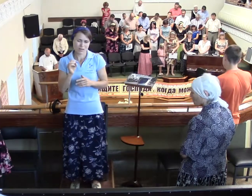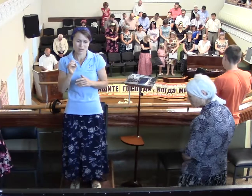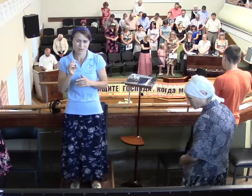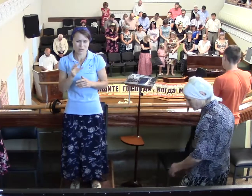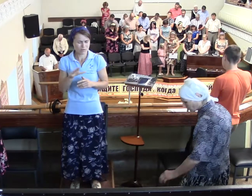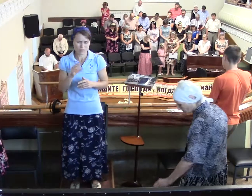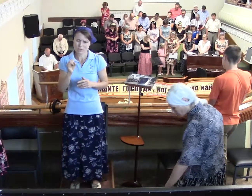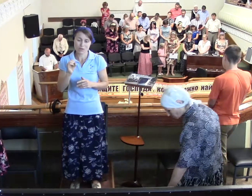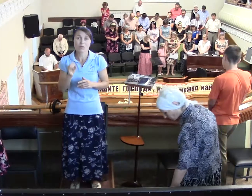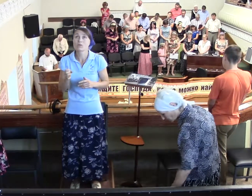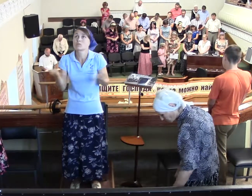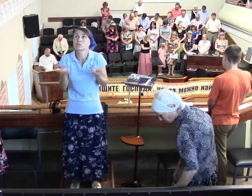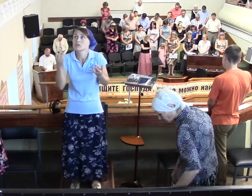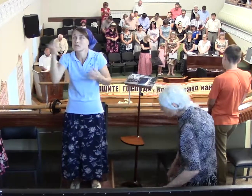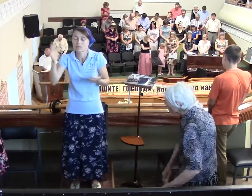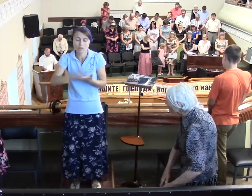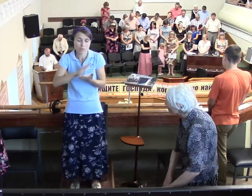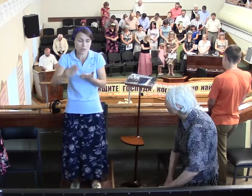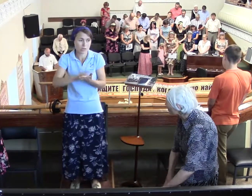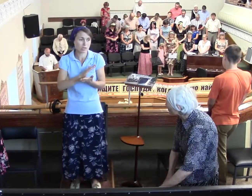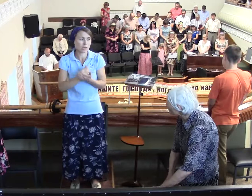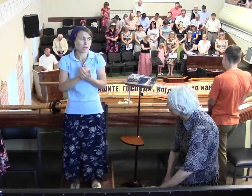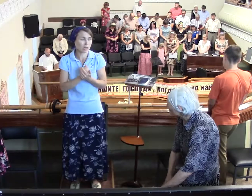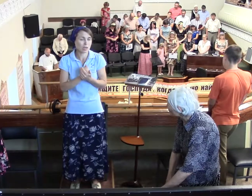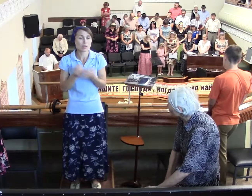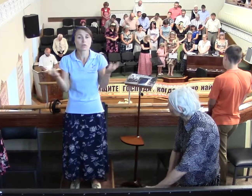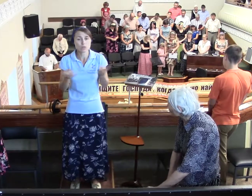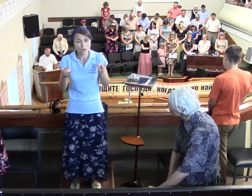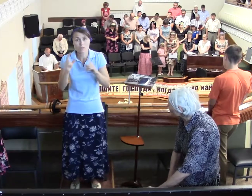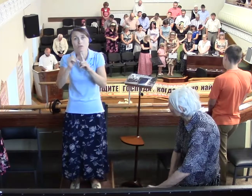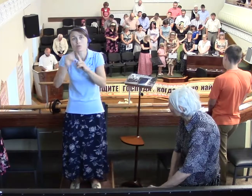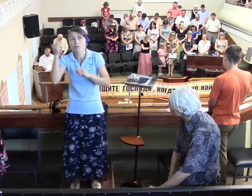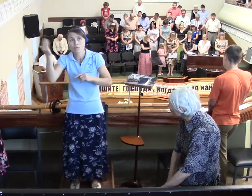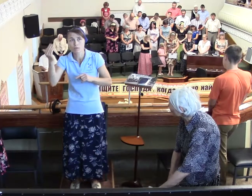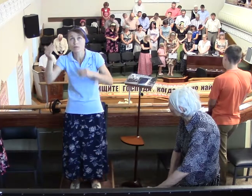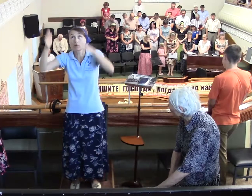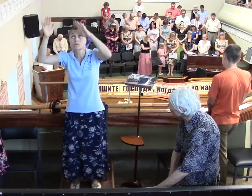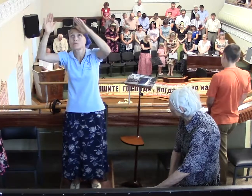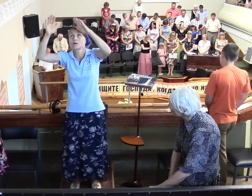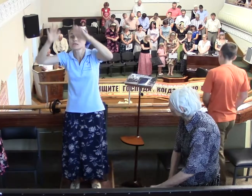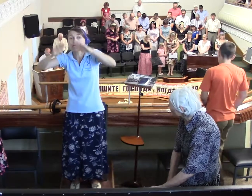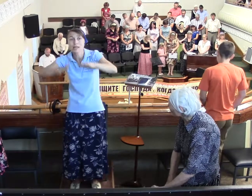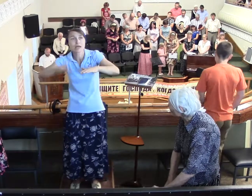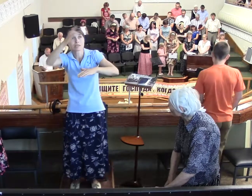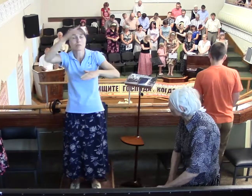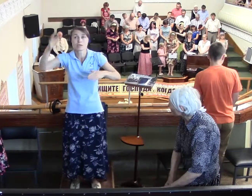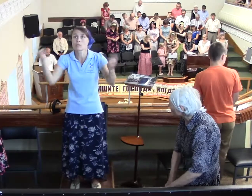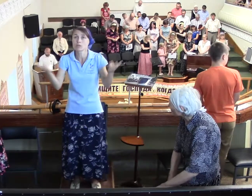Мы нуждаемся в Твоем очищении, нуждаемся в Слове Твоем, сходящем с неба. Мы